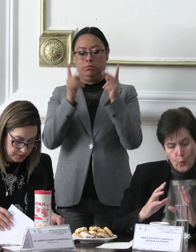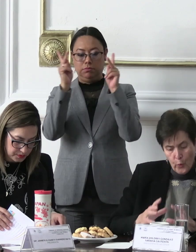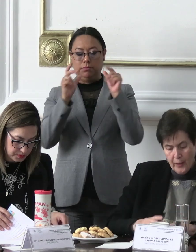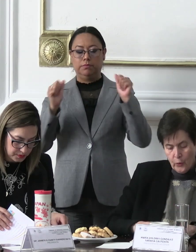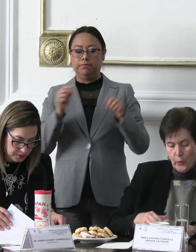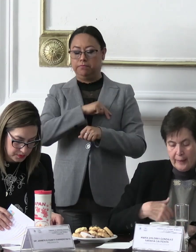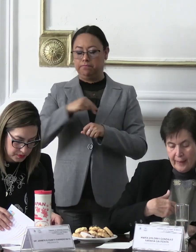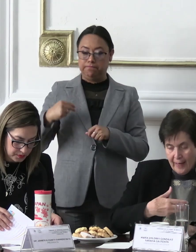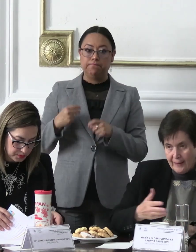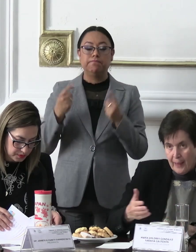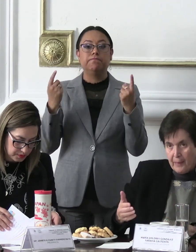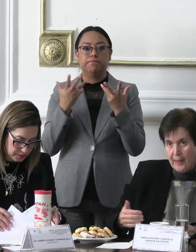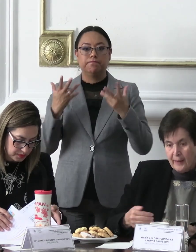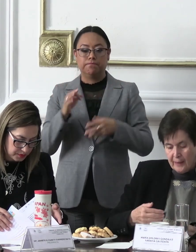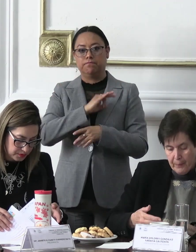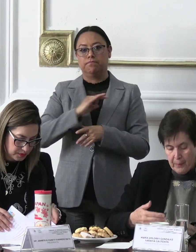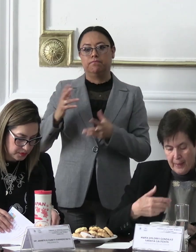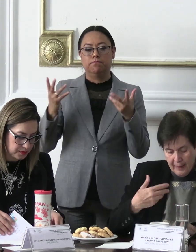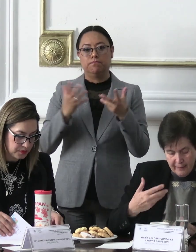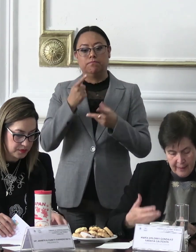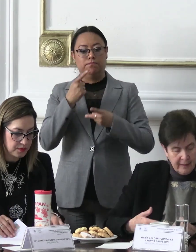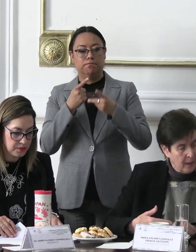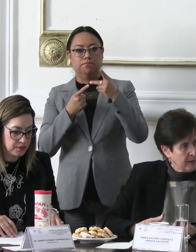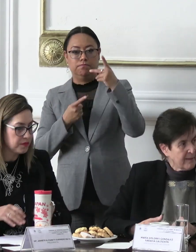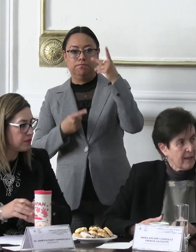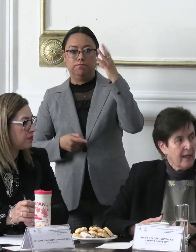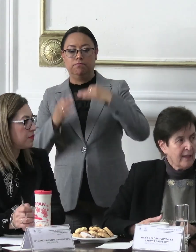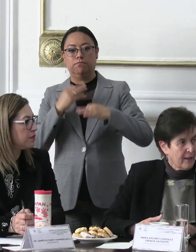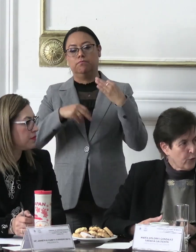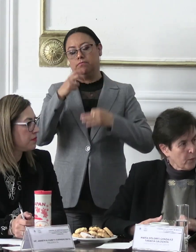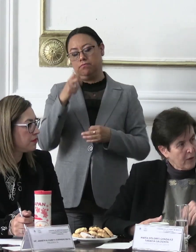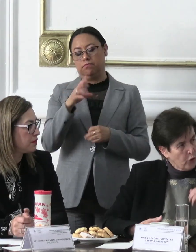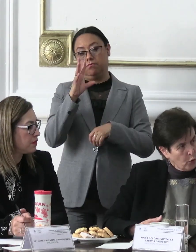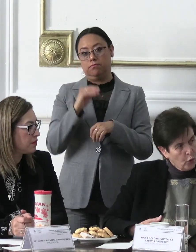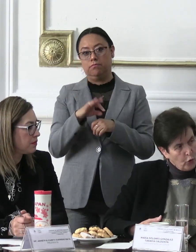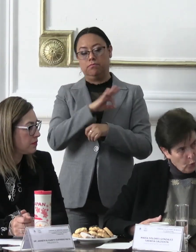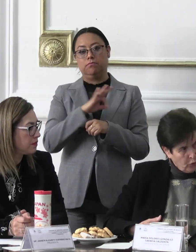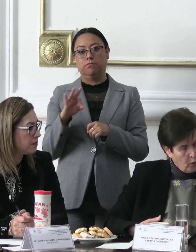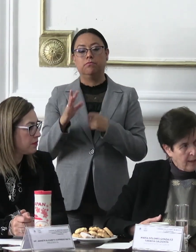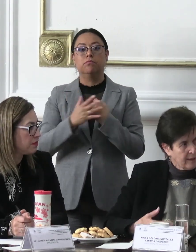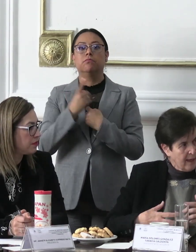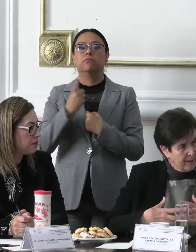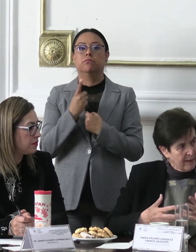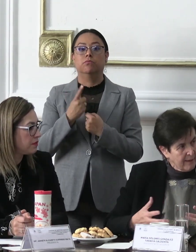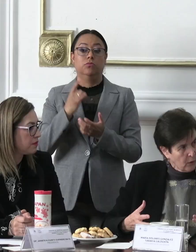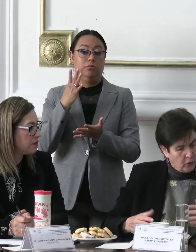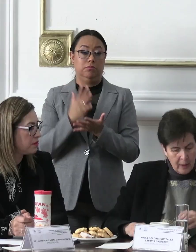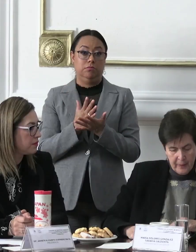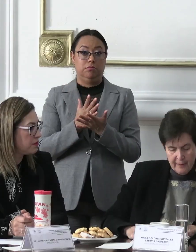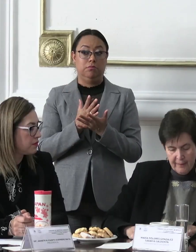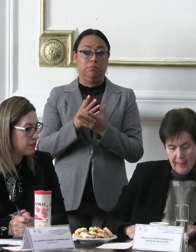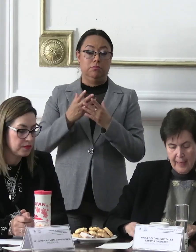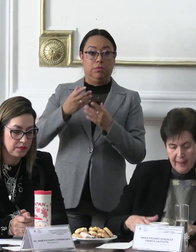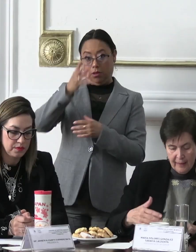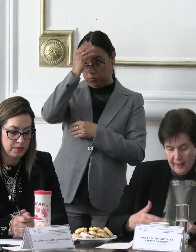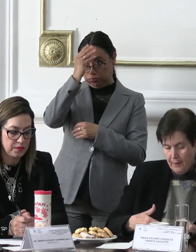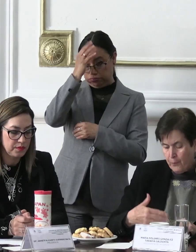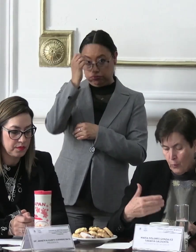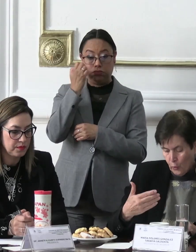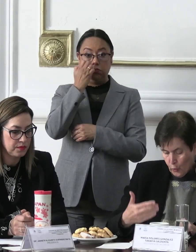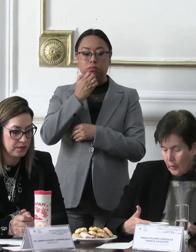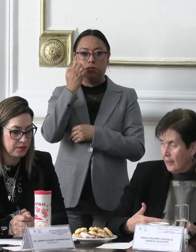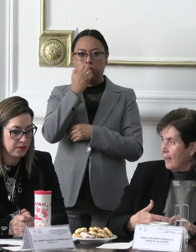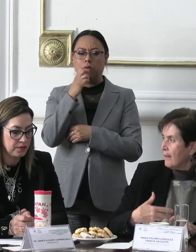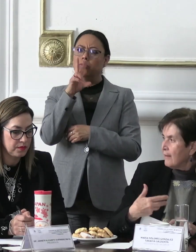Estamos procurando generar andamiajes que permanezcan a través de formación no solo escolarizada, sino a través